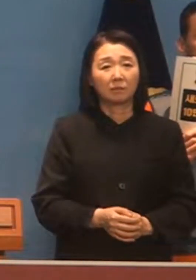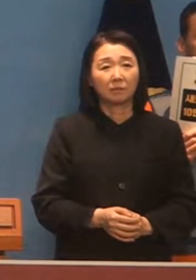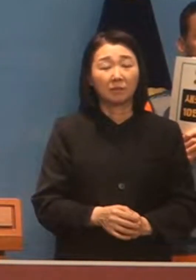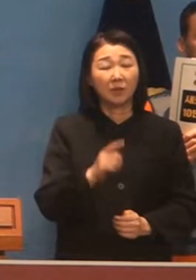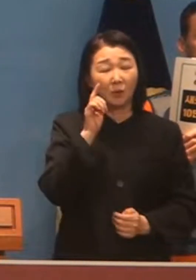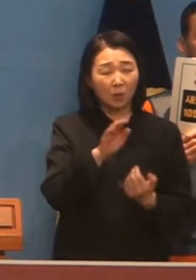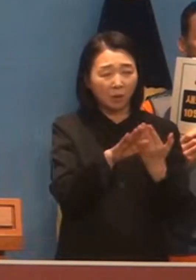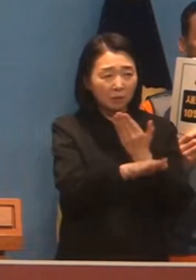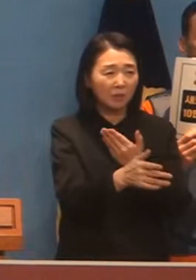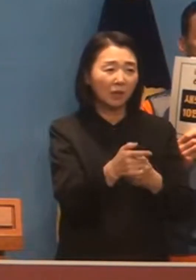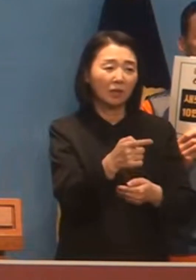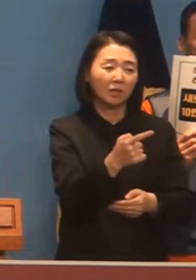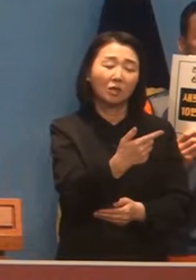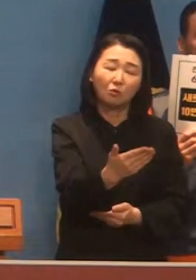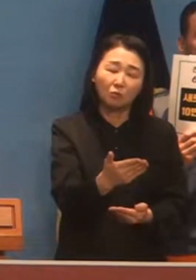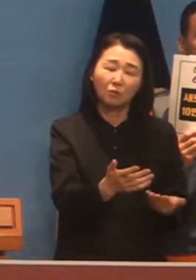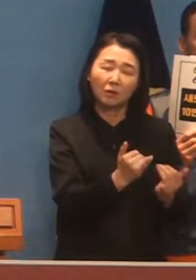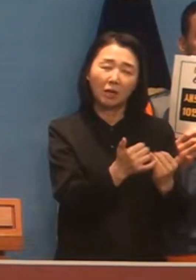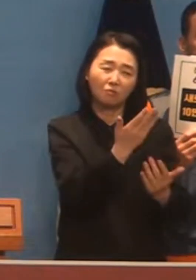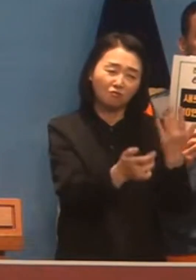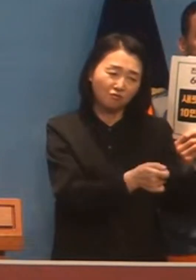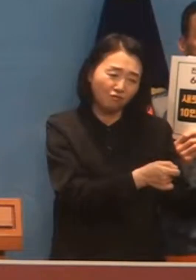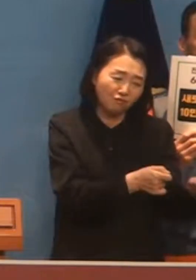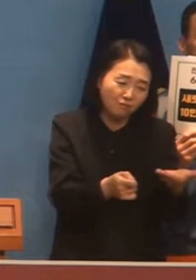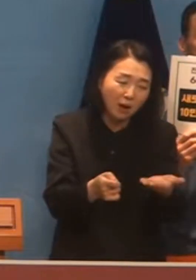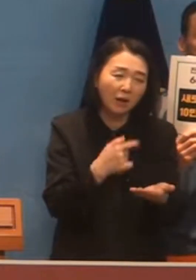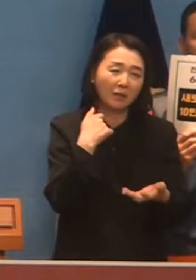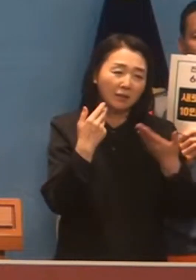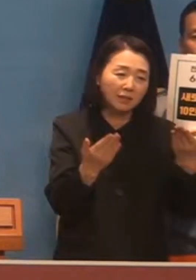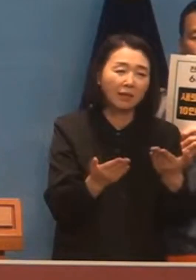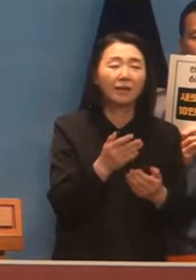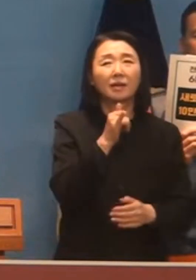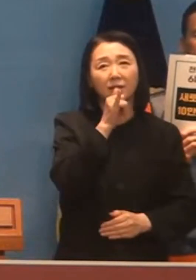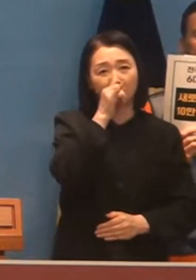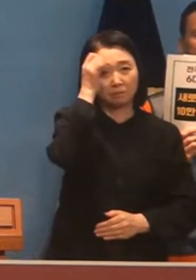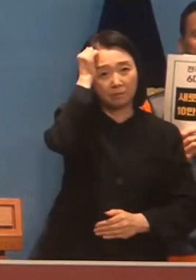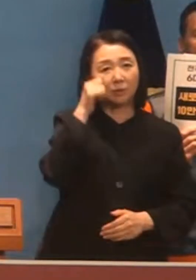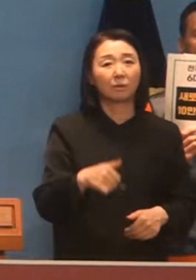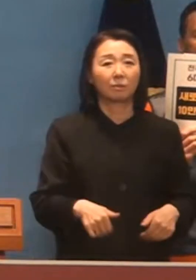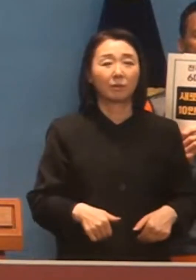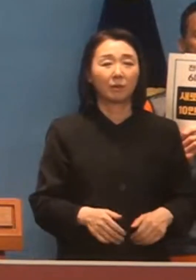파해직 현장 소방공무원들이 희생과 헌신이 있었음을 잊어서는 안 됩니다.